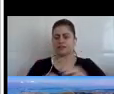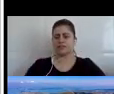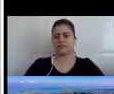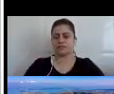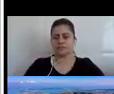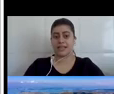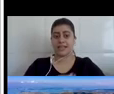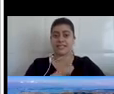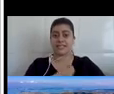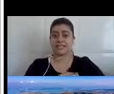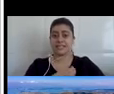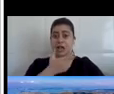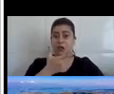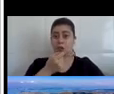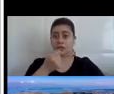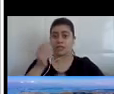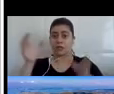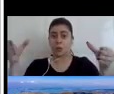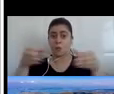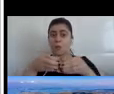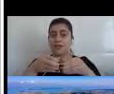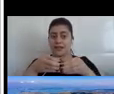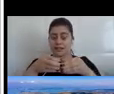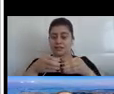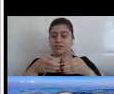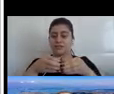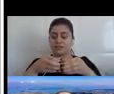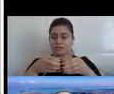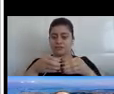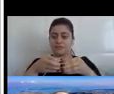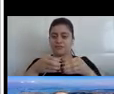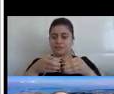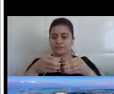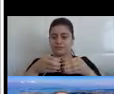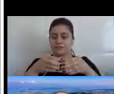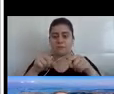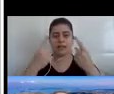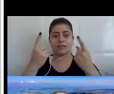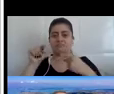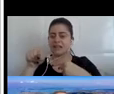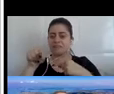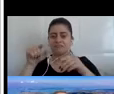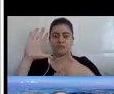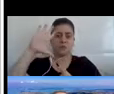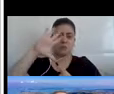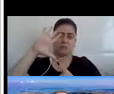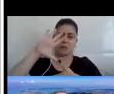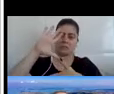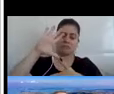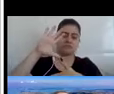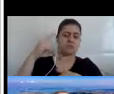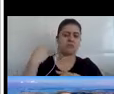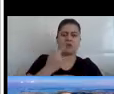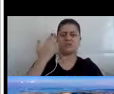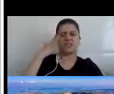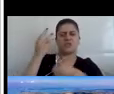existem 220 comunidades rurais no Distrito Federal, mas isso não está lá naquele outro mapa, ou seja, a gente não entende como que isso está no território